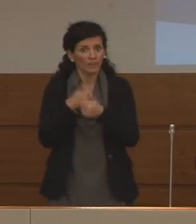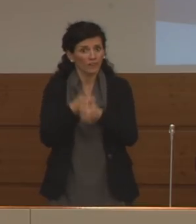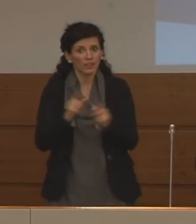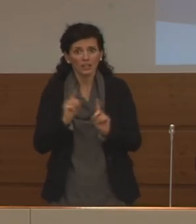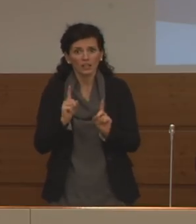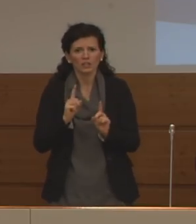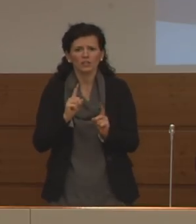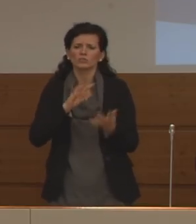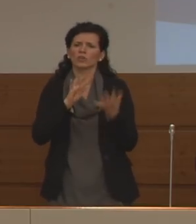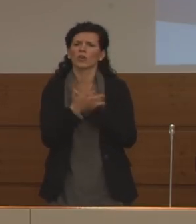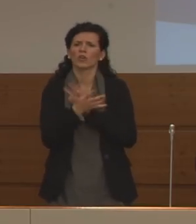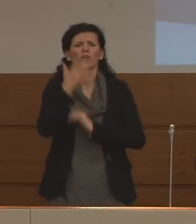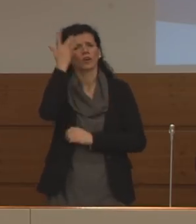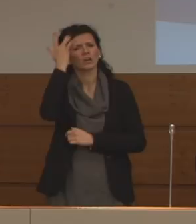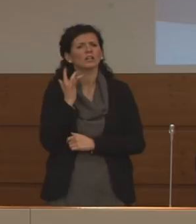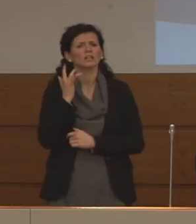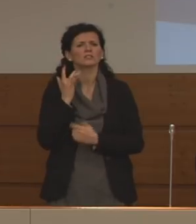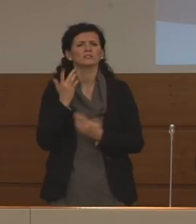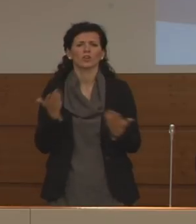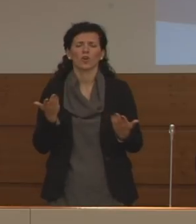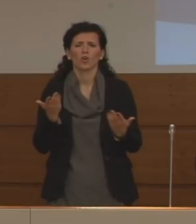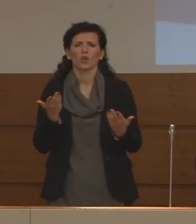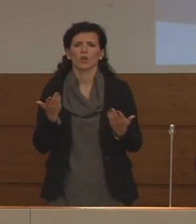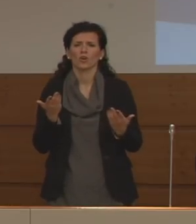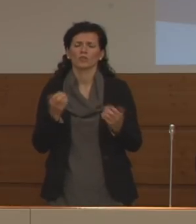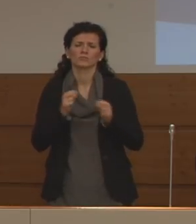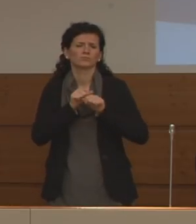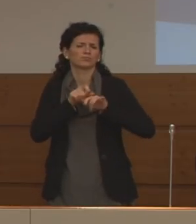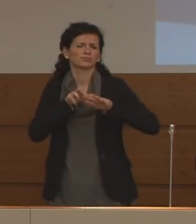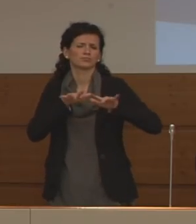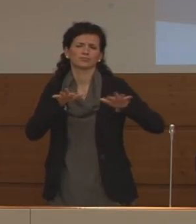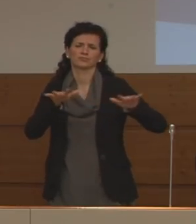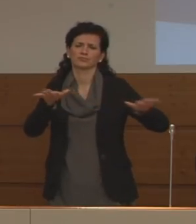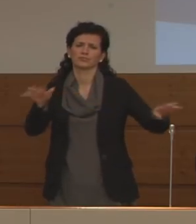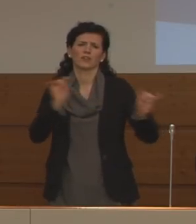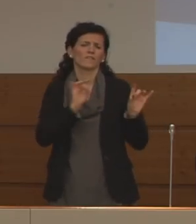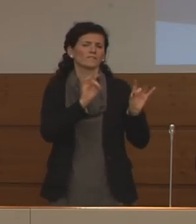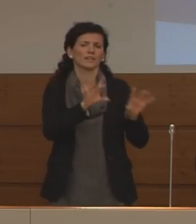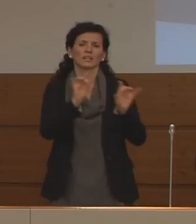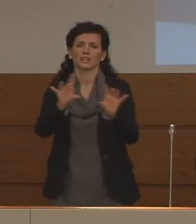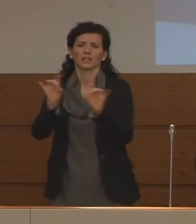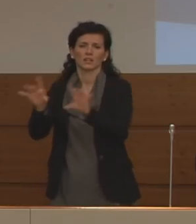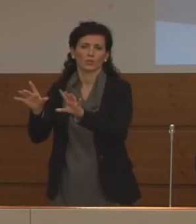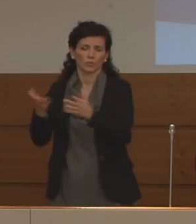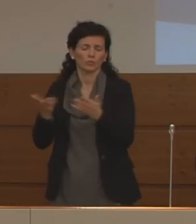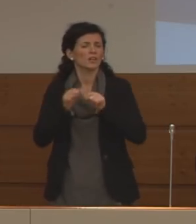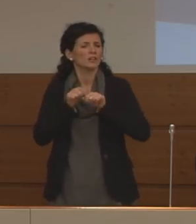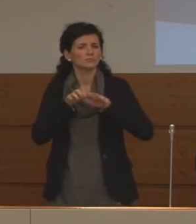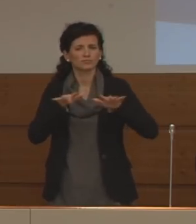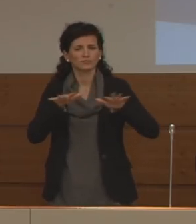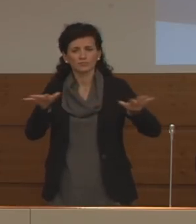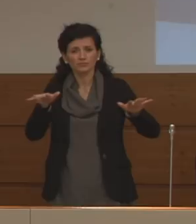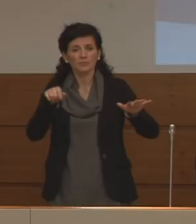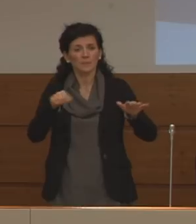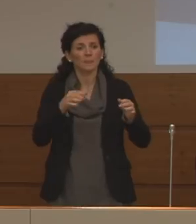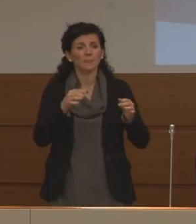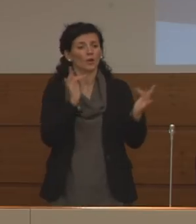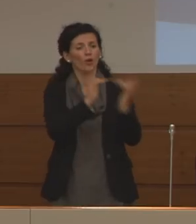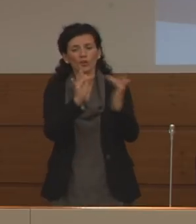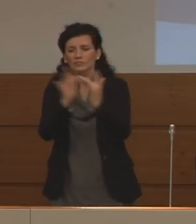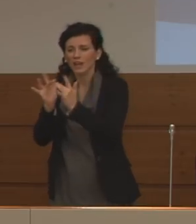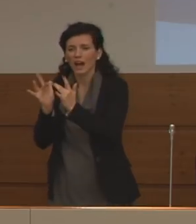quello che meccanismo di diffusione del virus che nei contatti